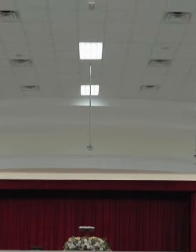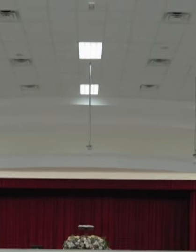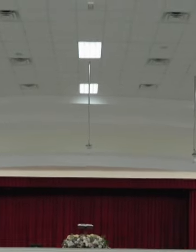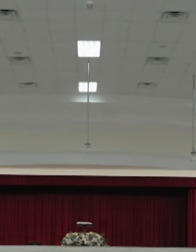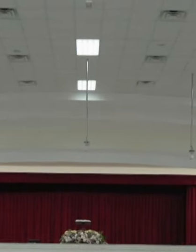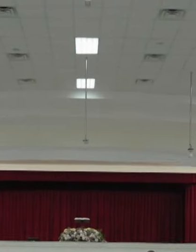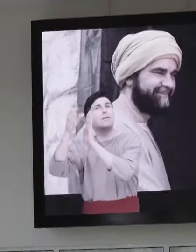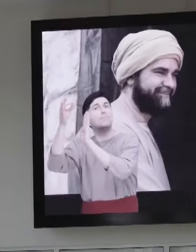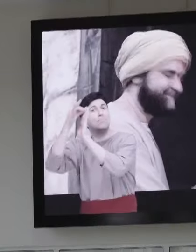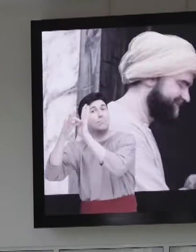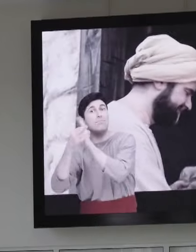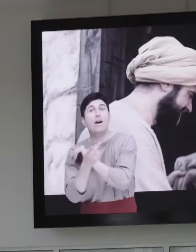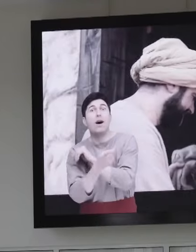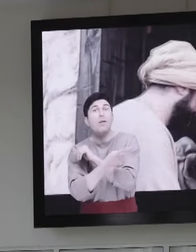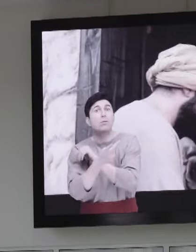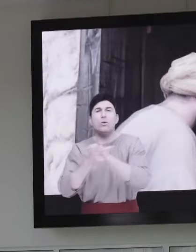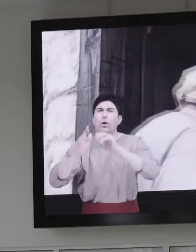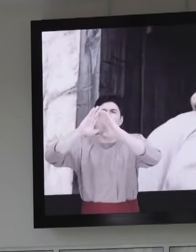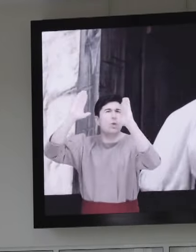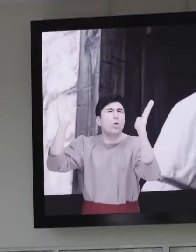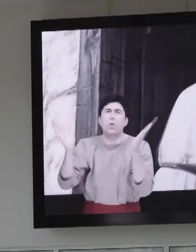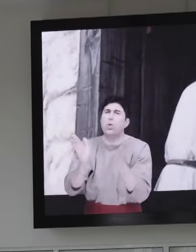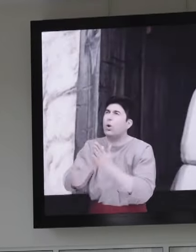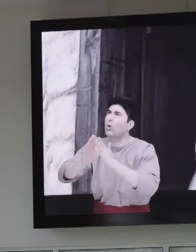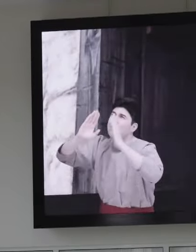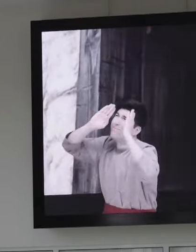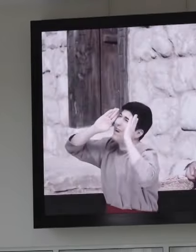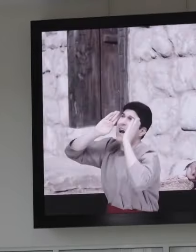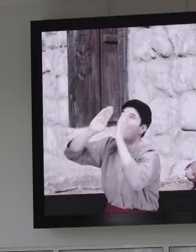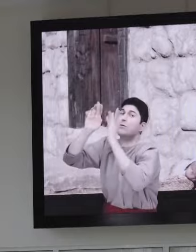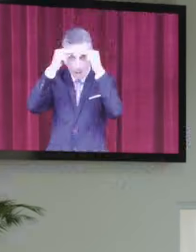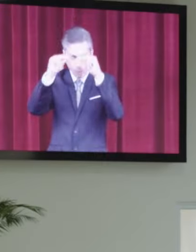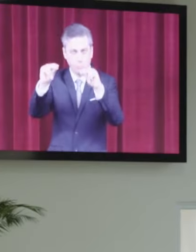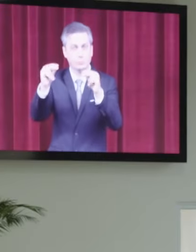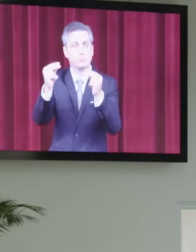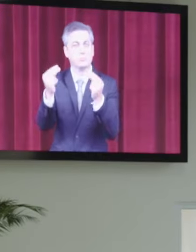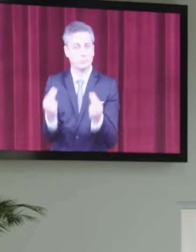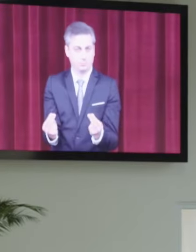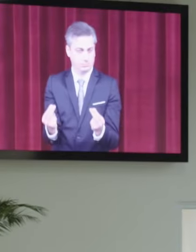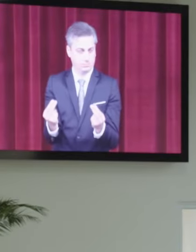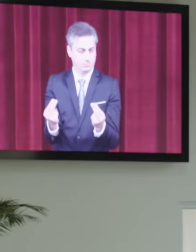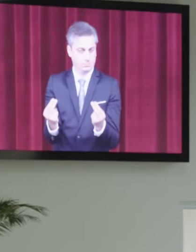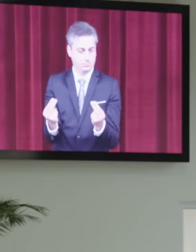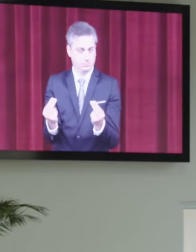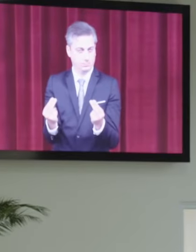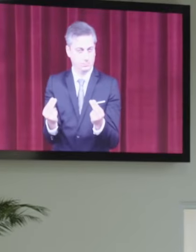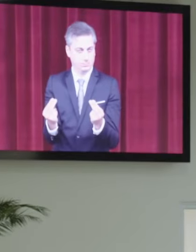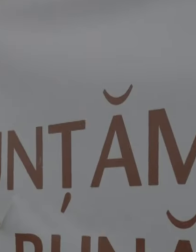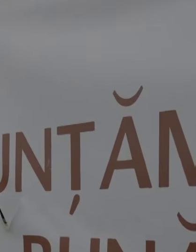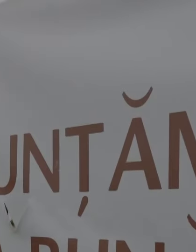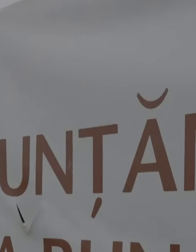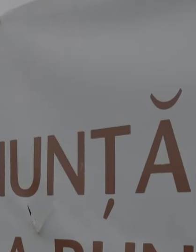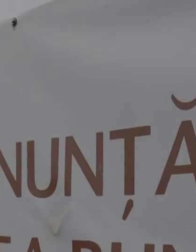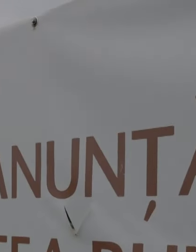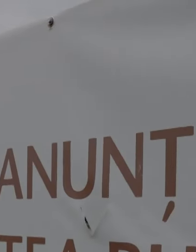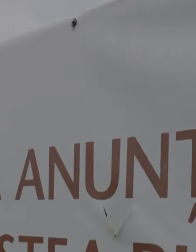Iehova din Negrești, Oaș, s-a desfășurat un eveniment special dedicat persoanelor cu deficiențe auditive din județele Arad, Brașov, Cluj,